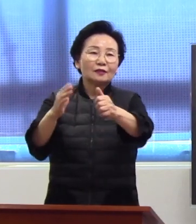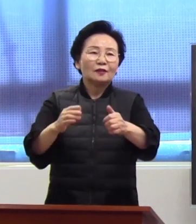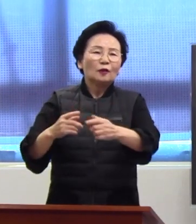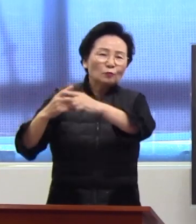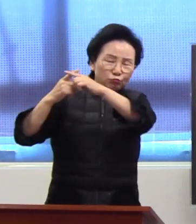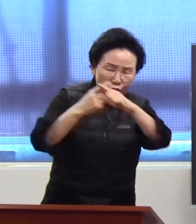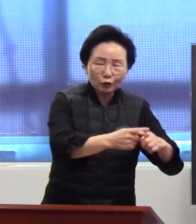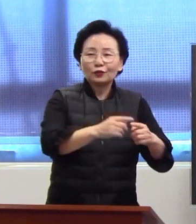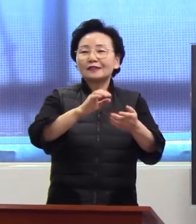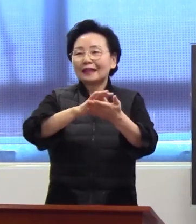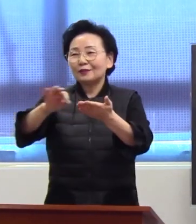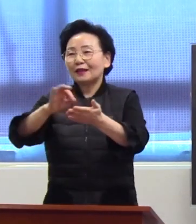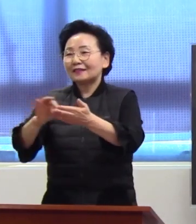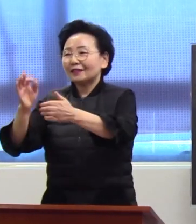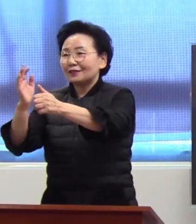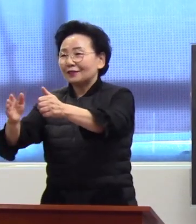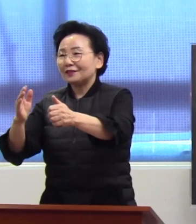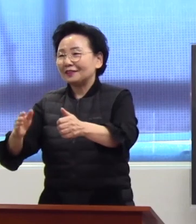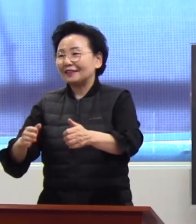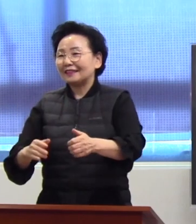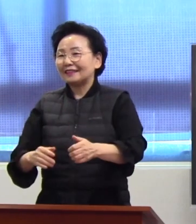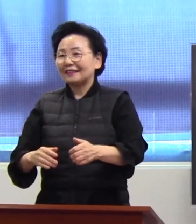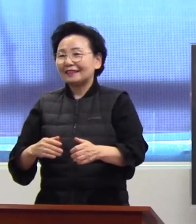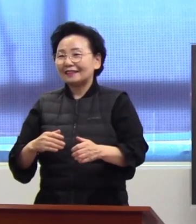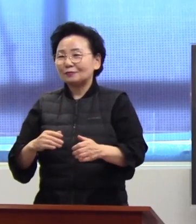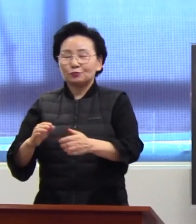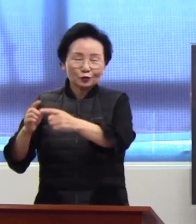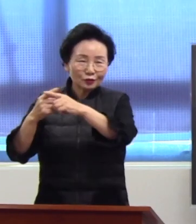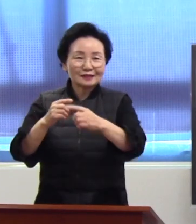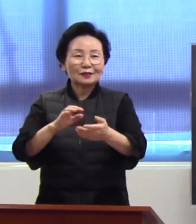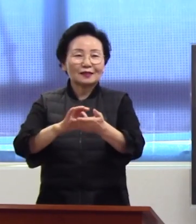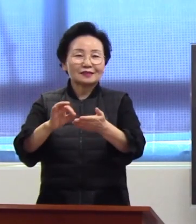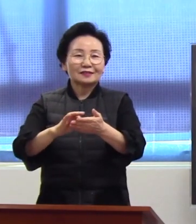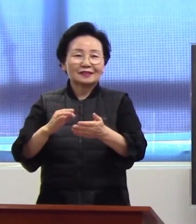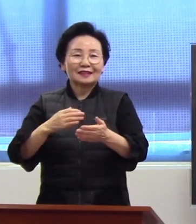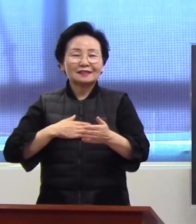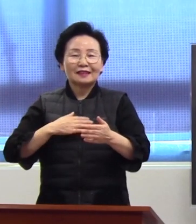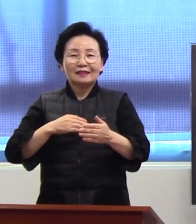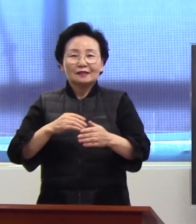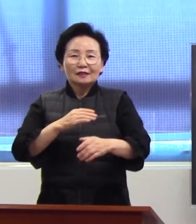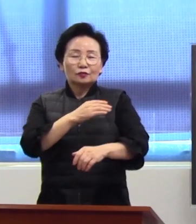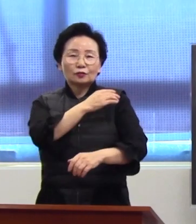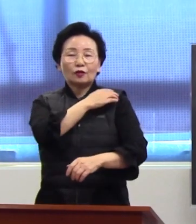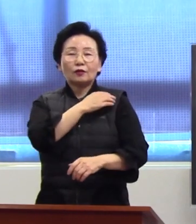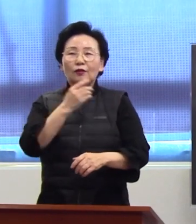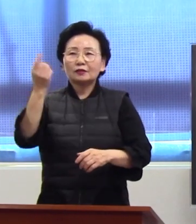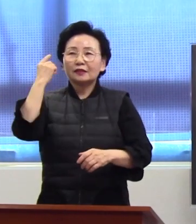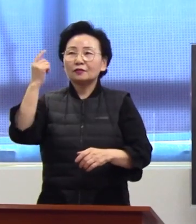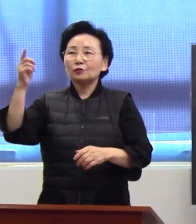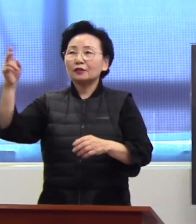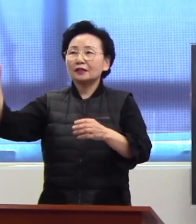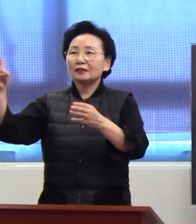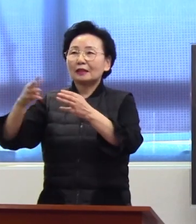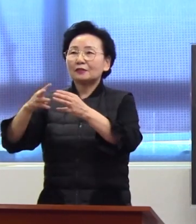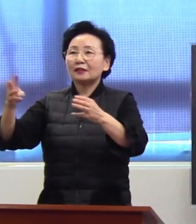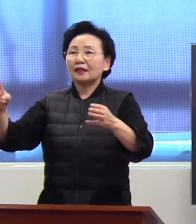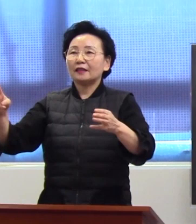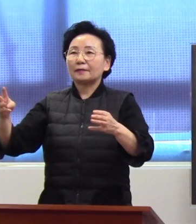사용하세요. 무조건 사용하세요. 무조건 사용하세요. 나는 조금 어저께는 여기 3층에